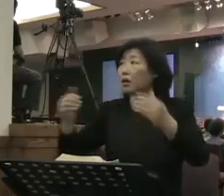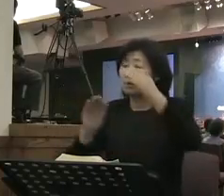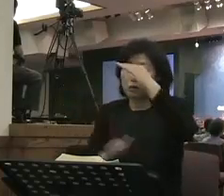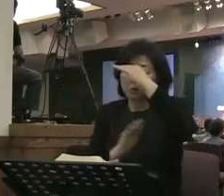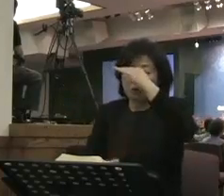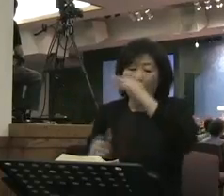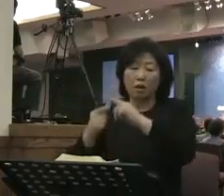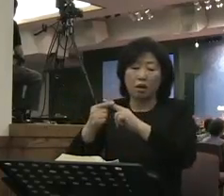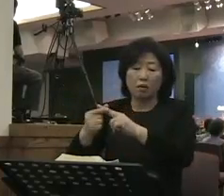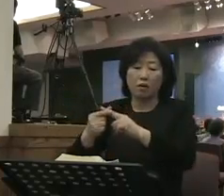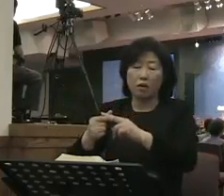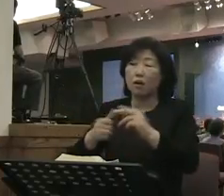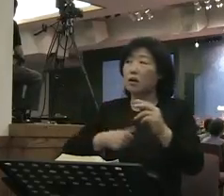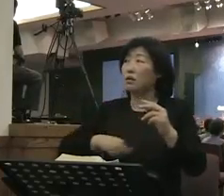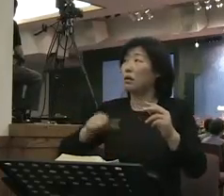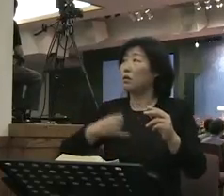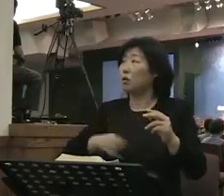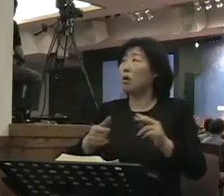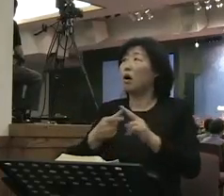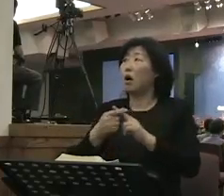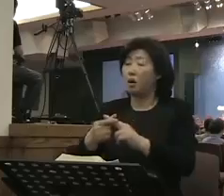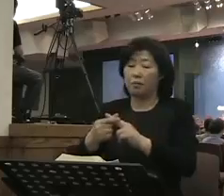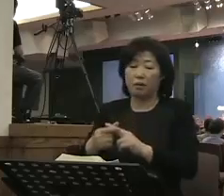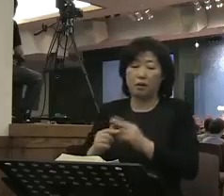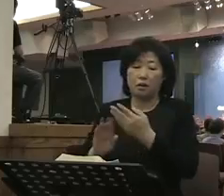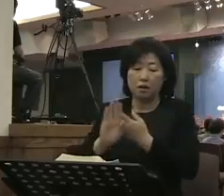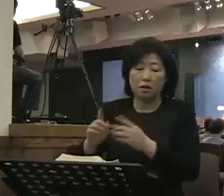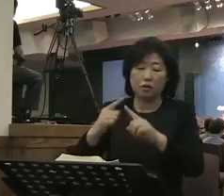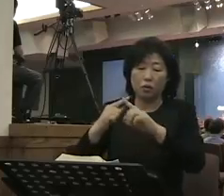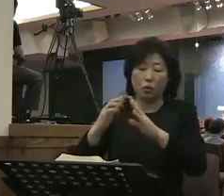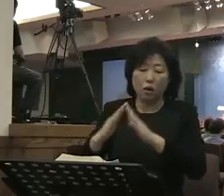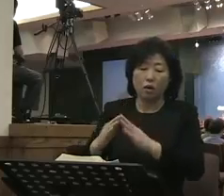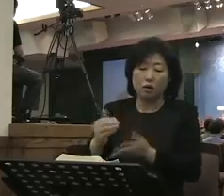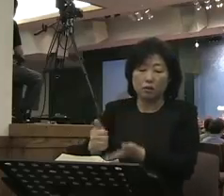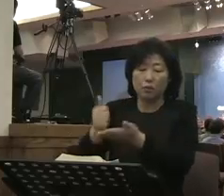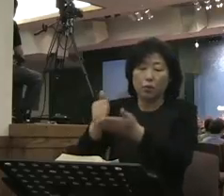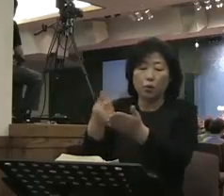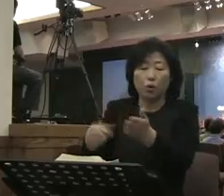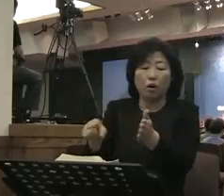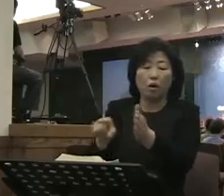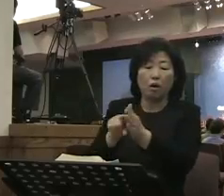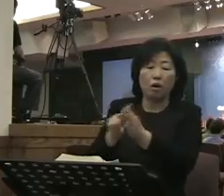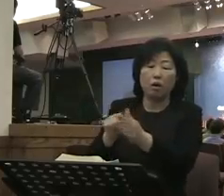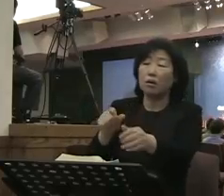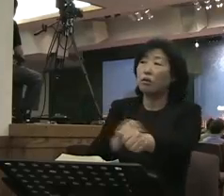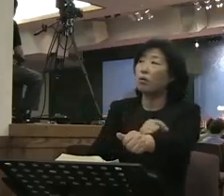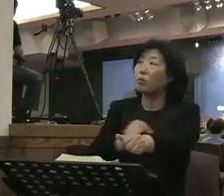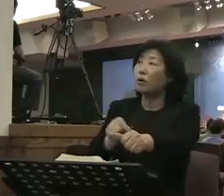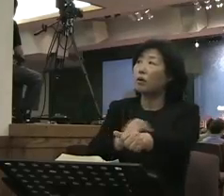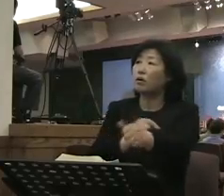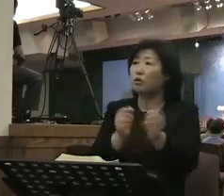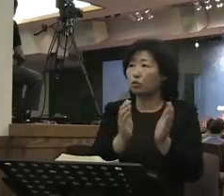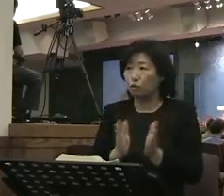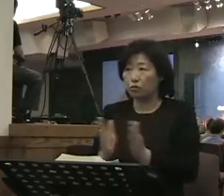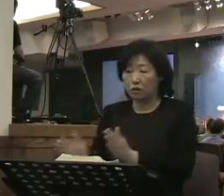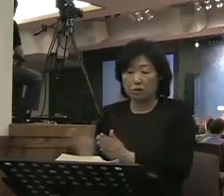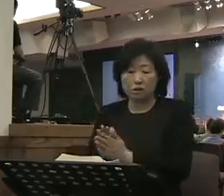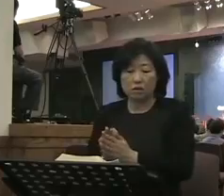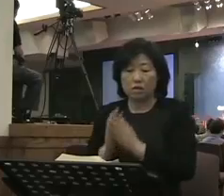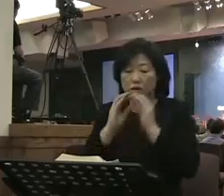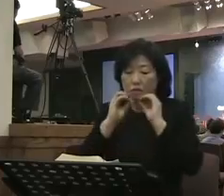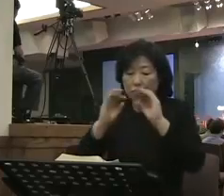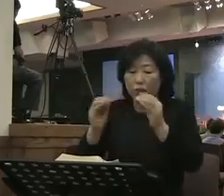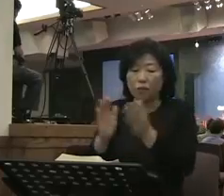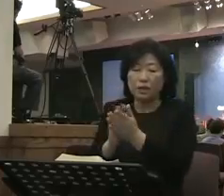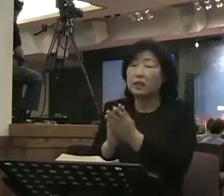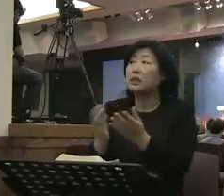성도들과 함께 또 자녀들과 함께 우리 타교회와 타민족들을 섬기기 위해 특별 우리가 준비한 선교